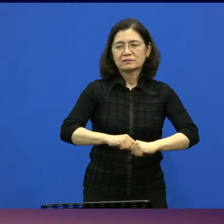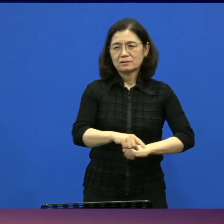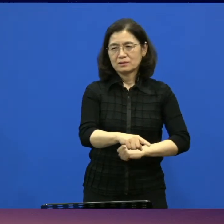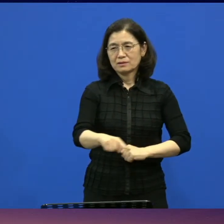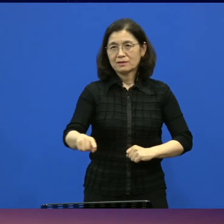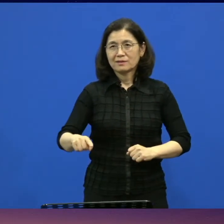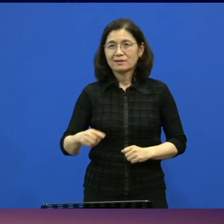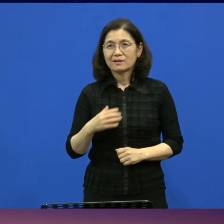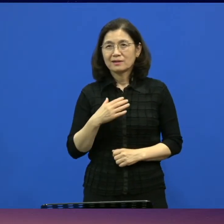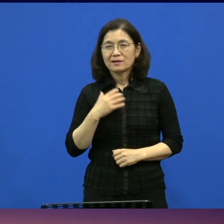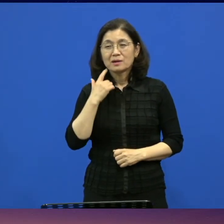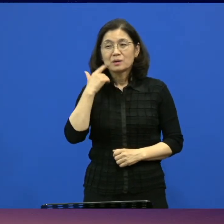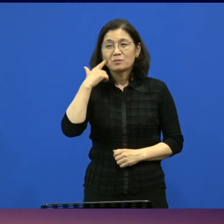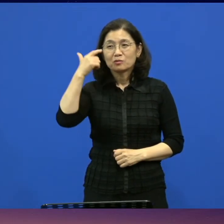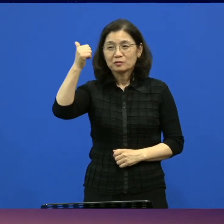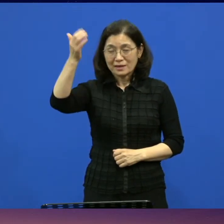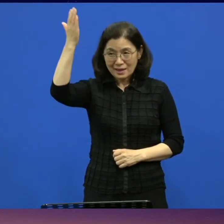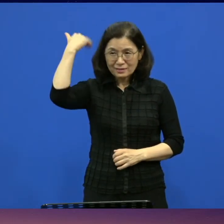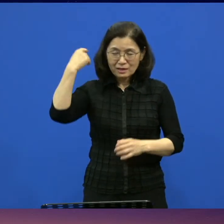우리 집안이 그래요. 불교 집안이에요.